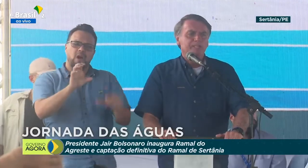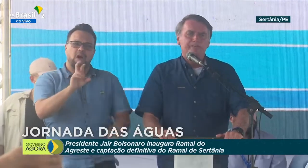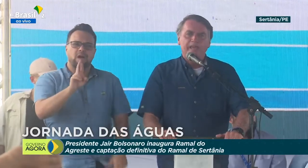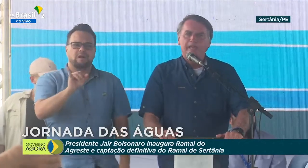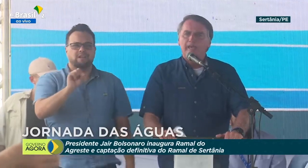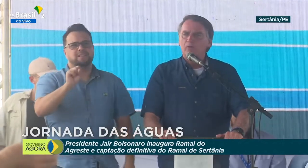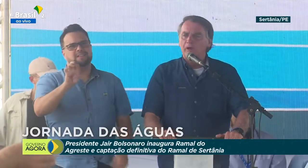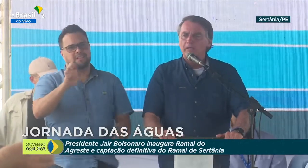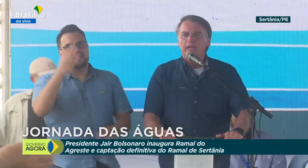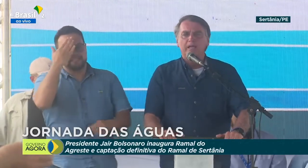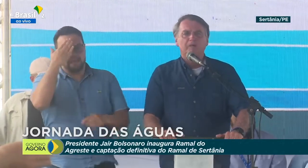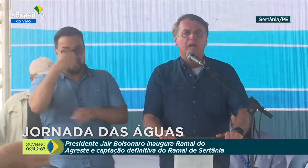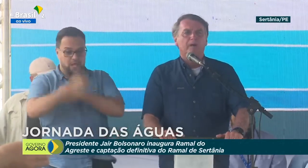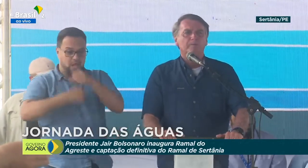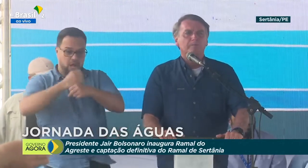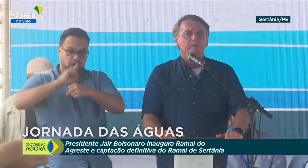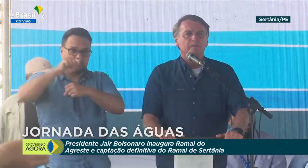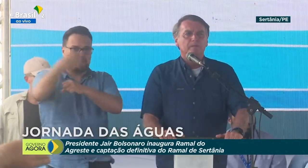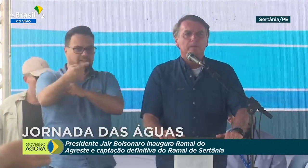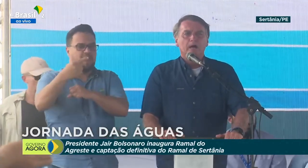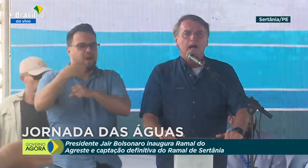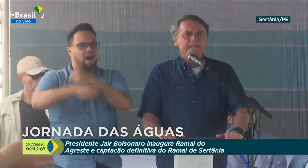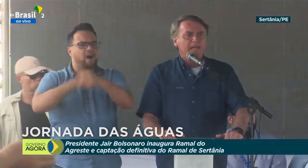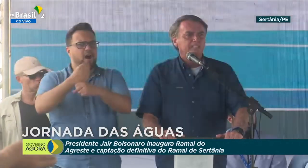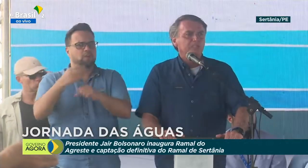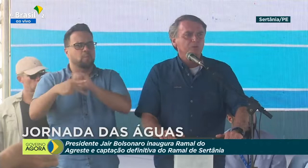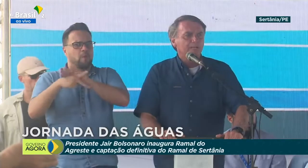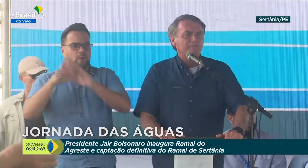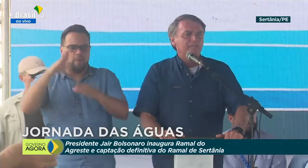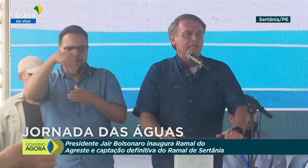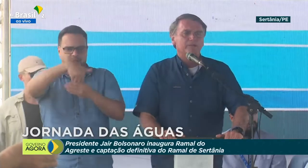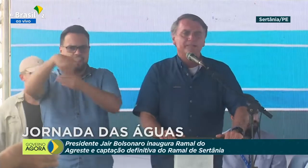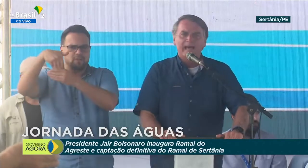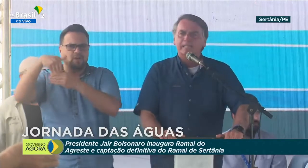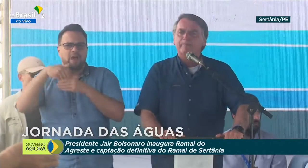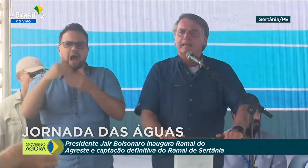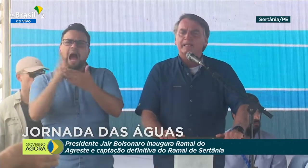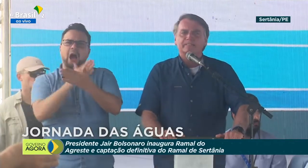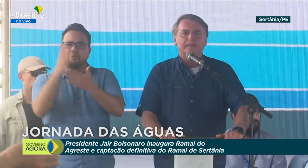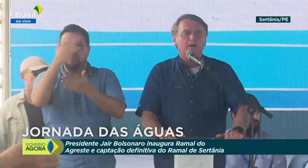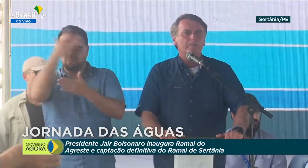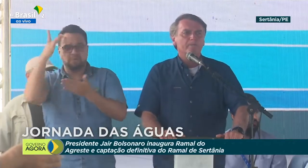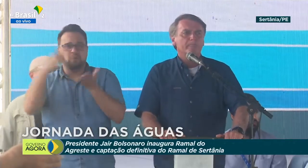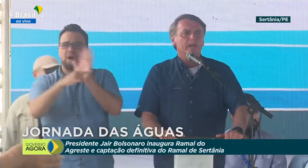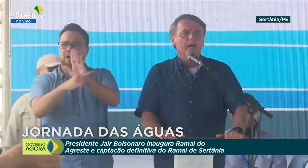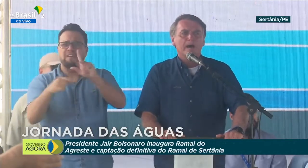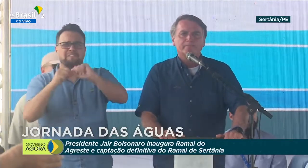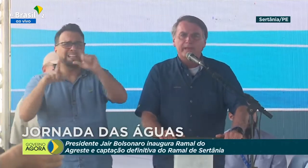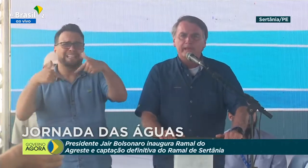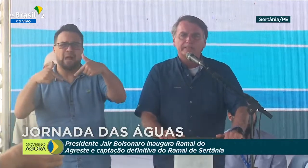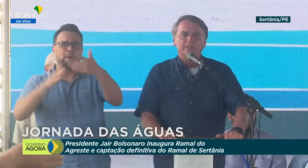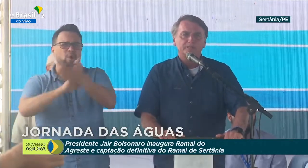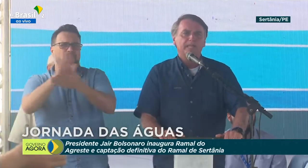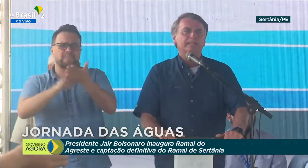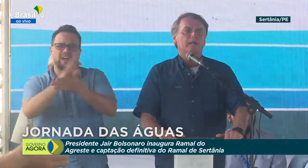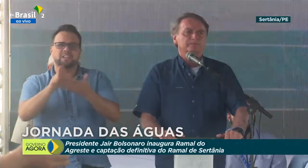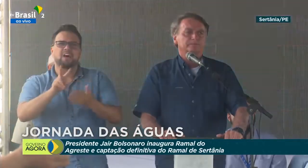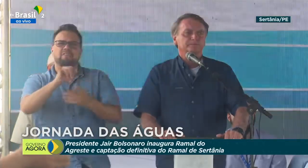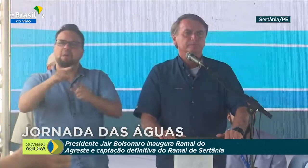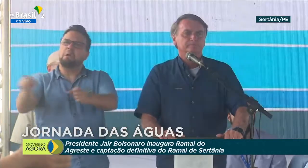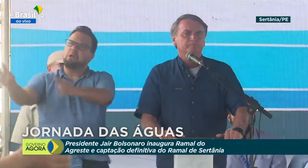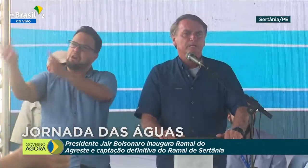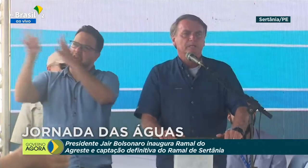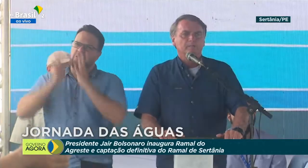Sabemos que o ano que vem é um ano eleitoral. Aqueles que nunca fizeram nada pela nação apenas nos